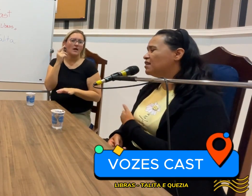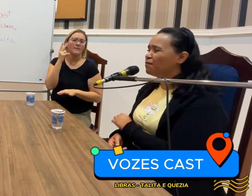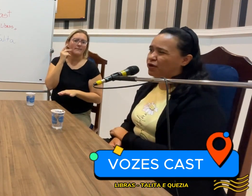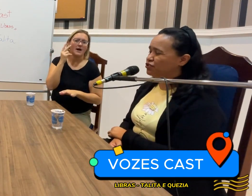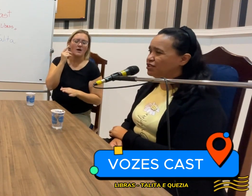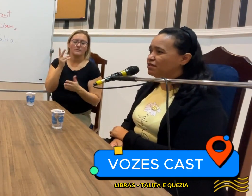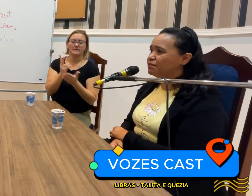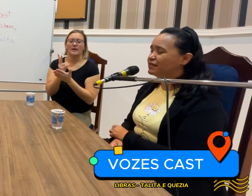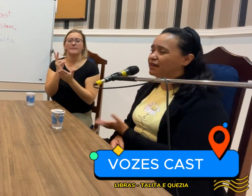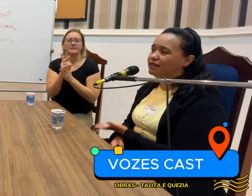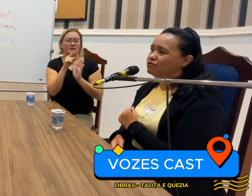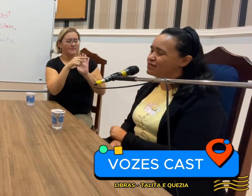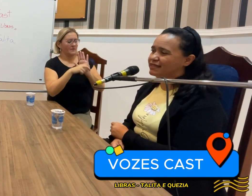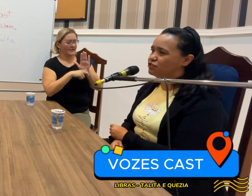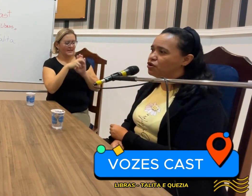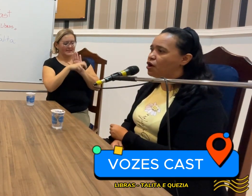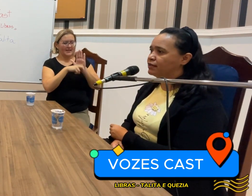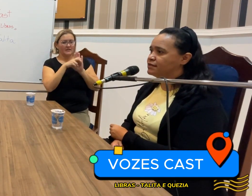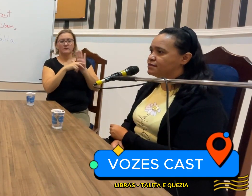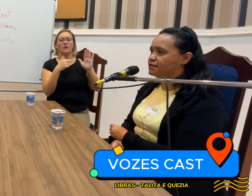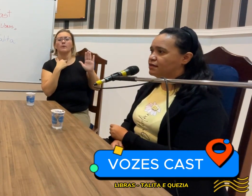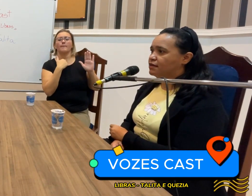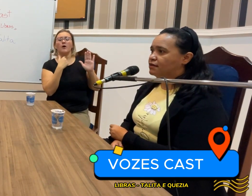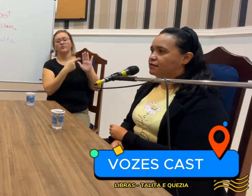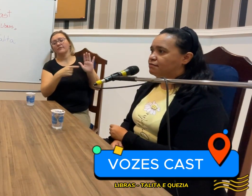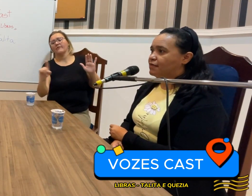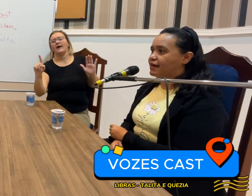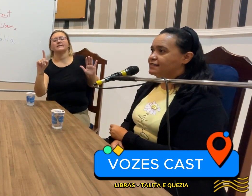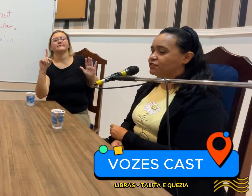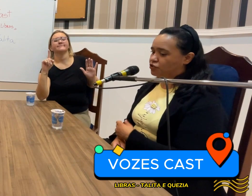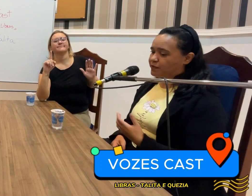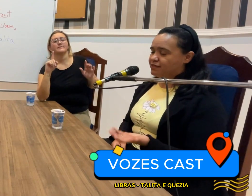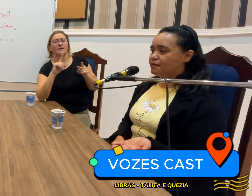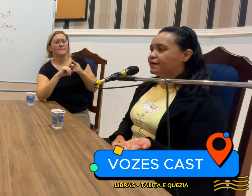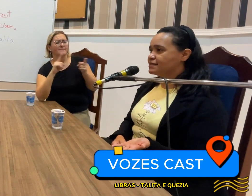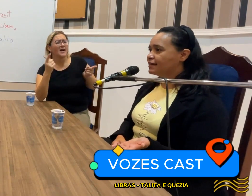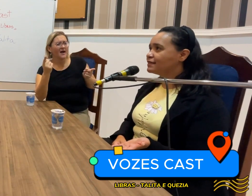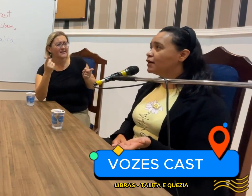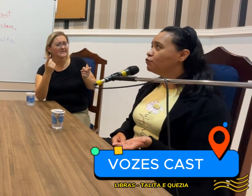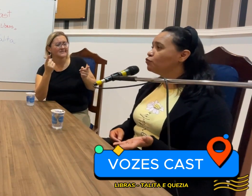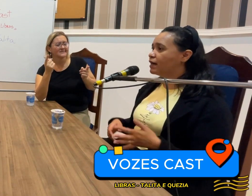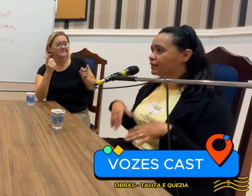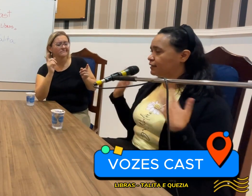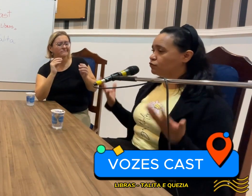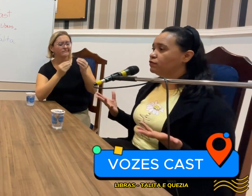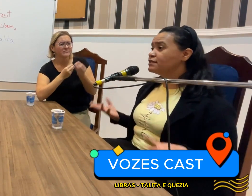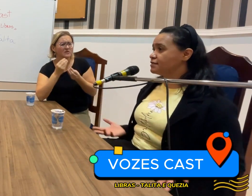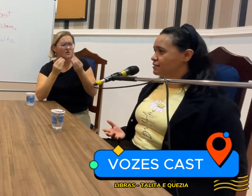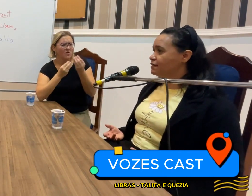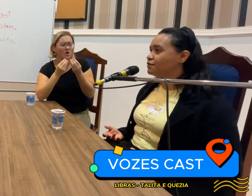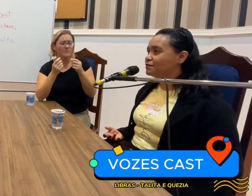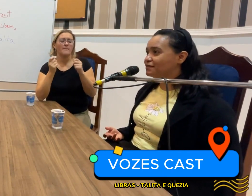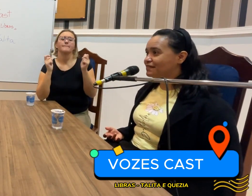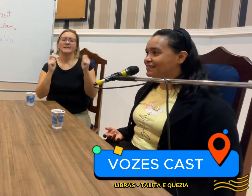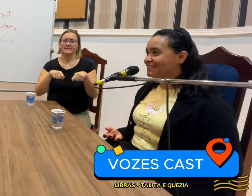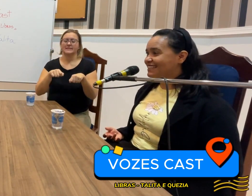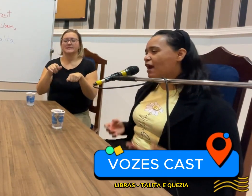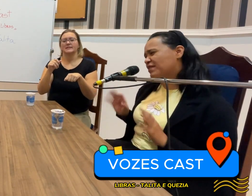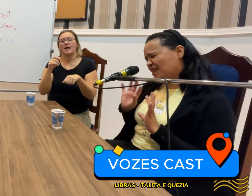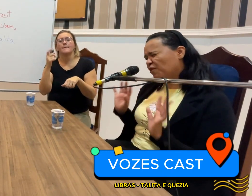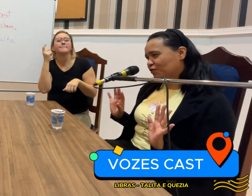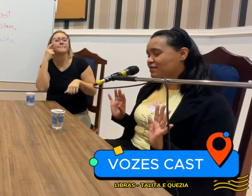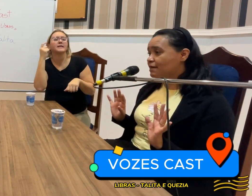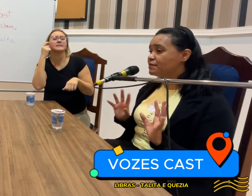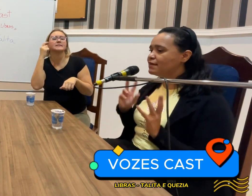falar, mas ele não pode ir porque ele usa cadeira de rodas. Mas a gente precisa pensar, então, numa arquitetura acessível. Exatamente.